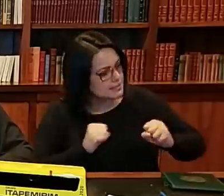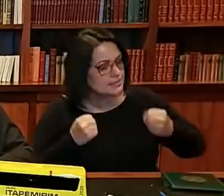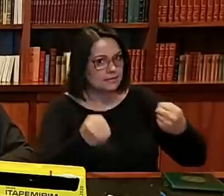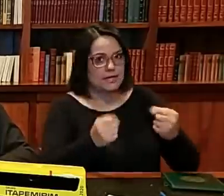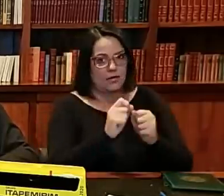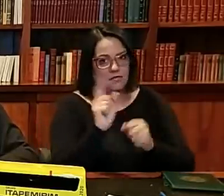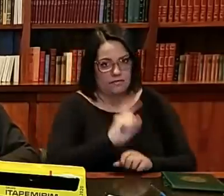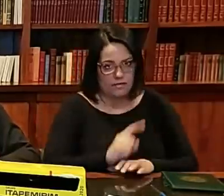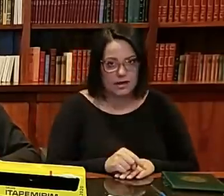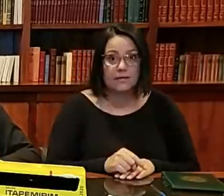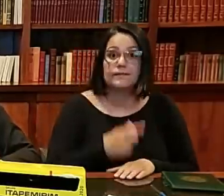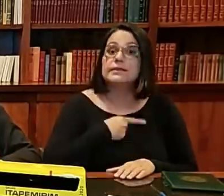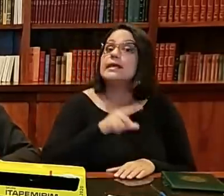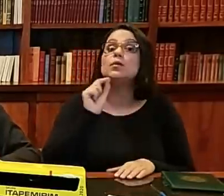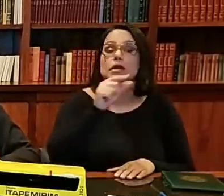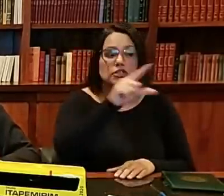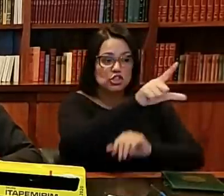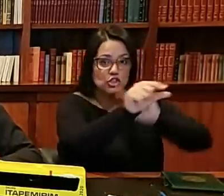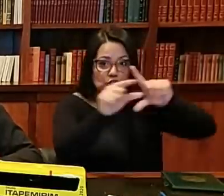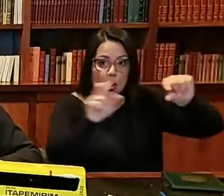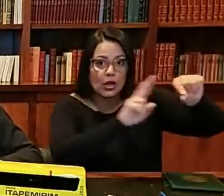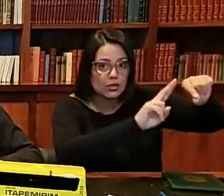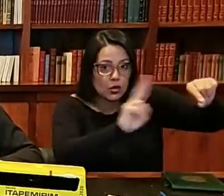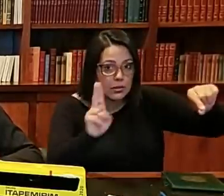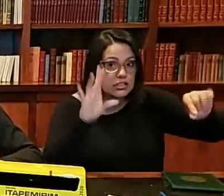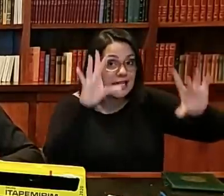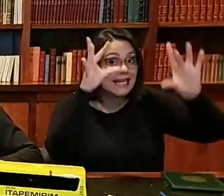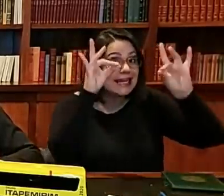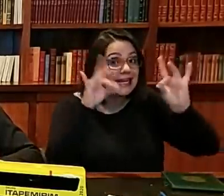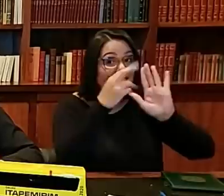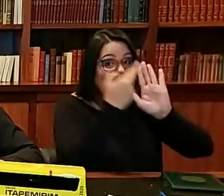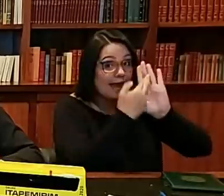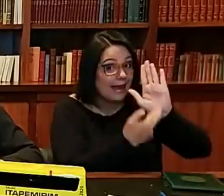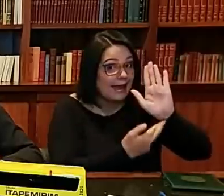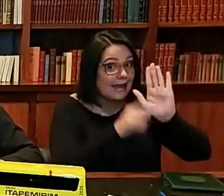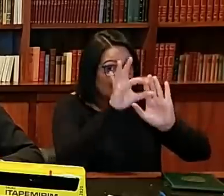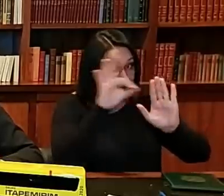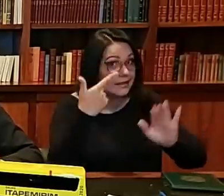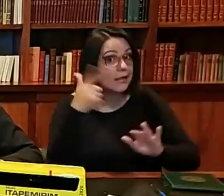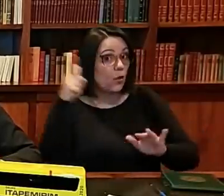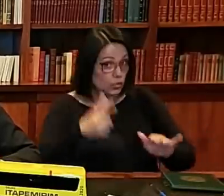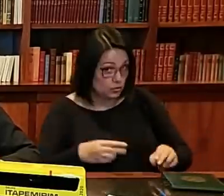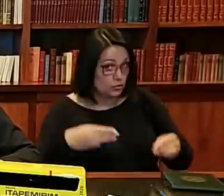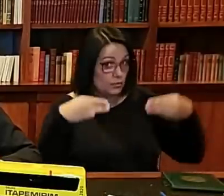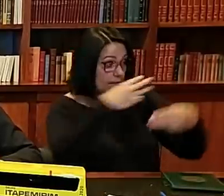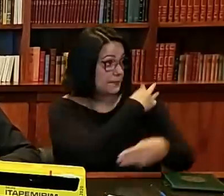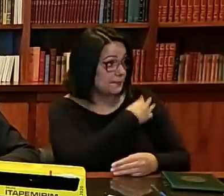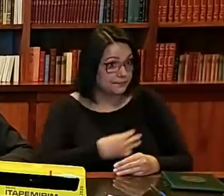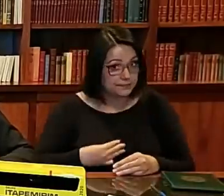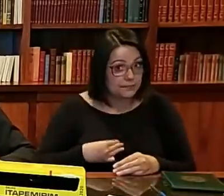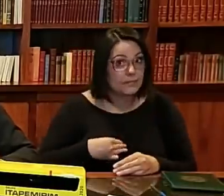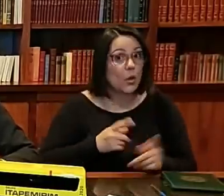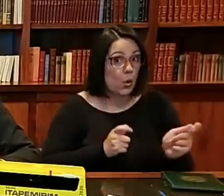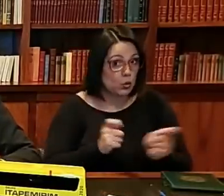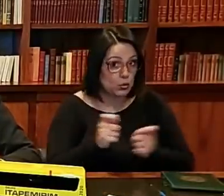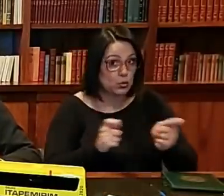do critério técnico para indicar as pessoas, o nosso outro ministro da Controladoria Geral da União, né, o capitão também,